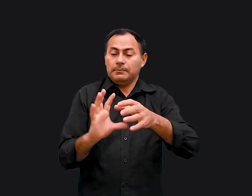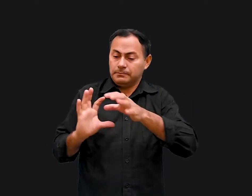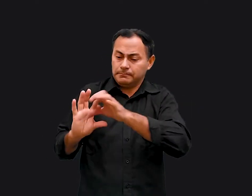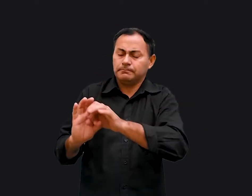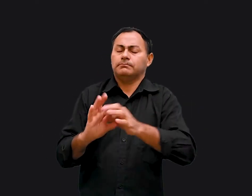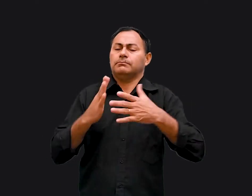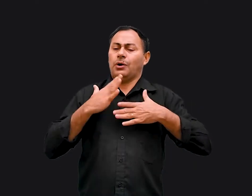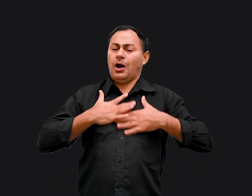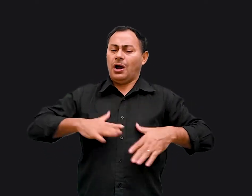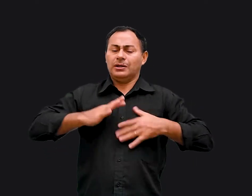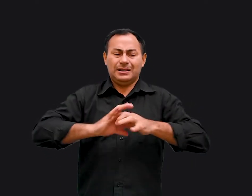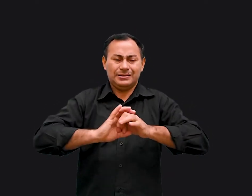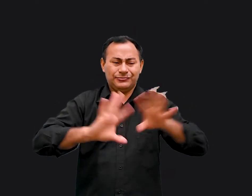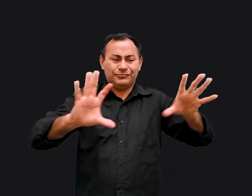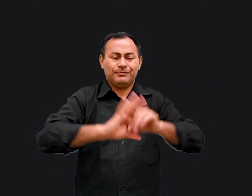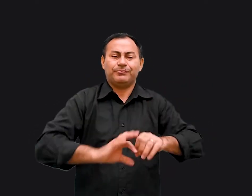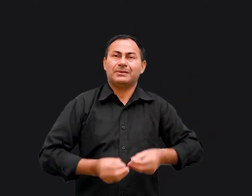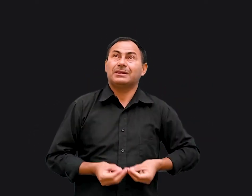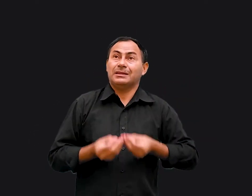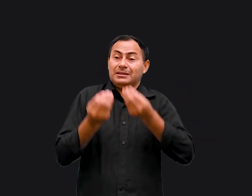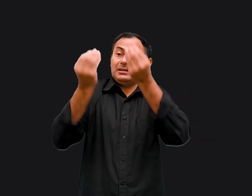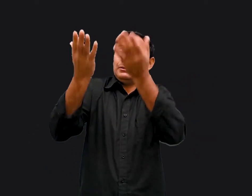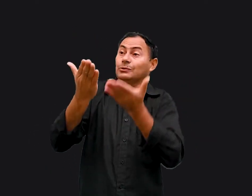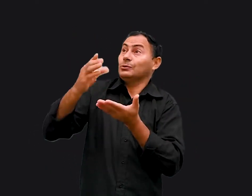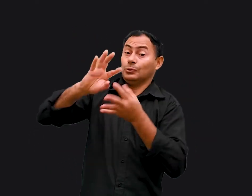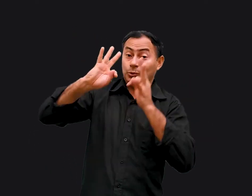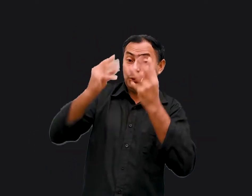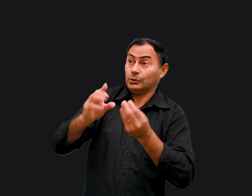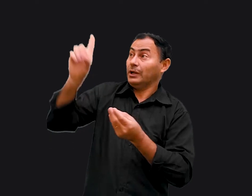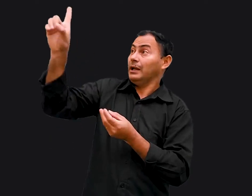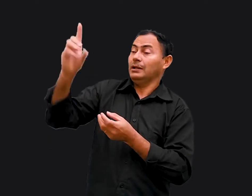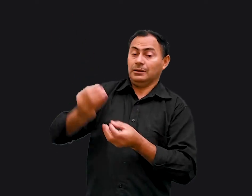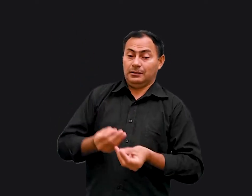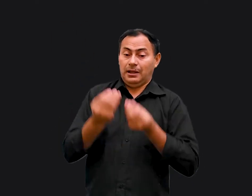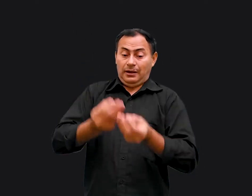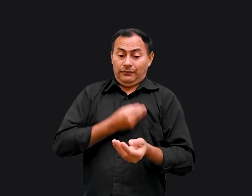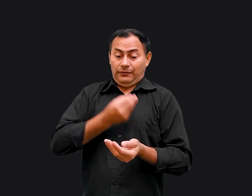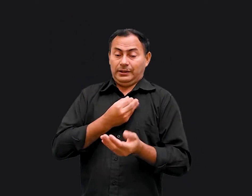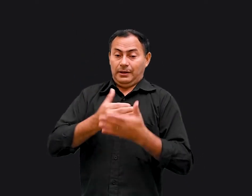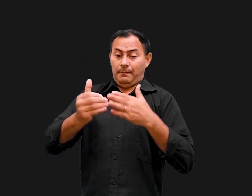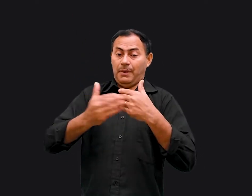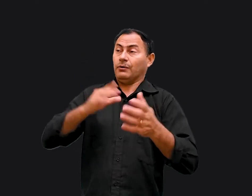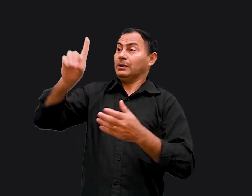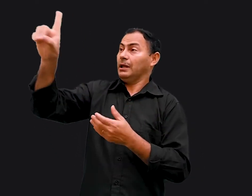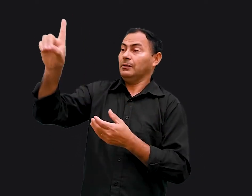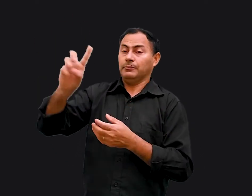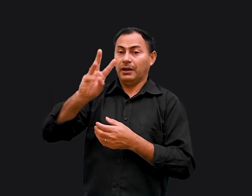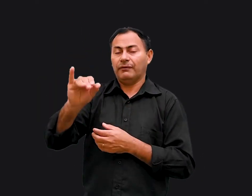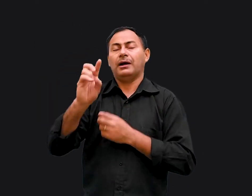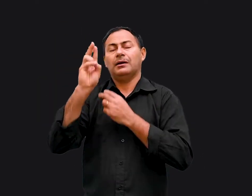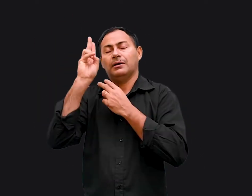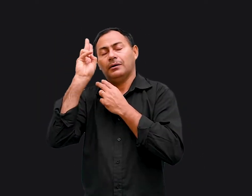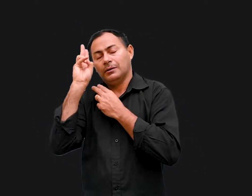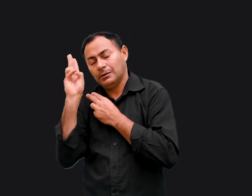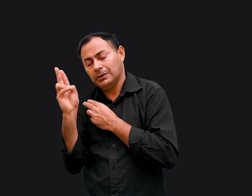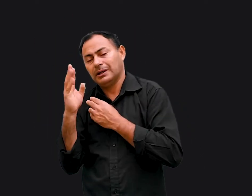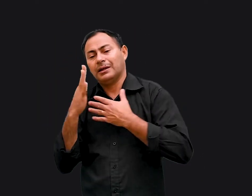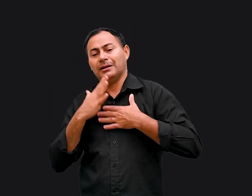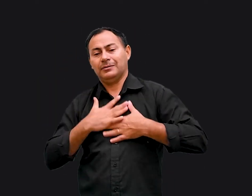passivo e libera tudo para Deus, tudo para Ele, e põe sua vida nas mãos dele e vai dormir, milagre